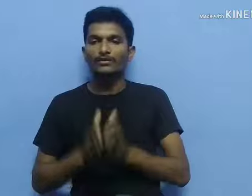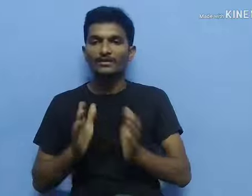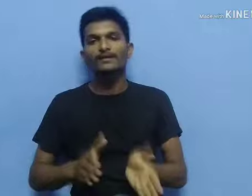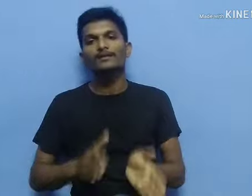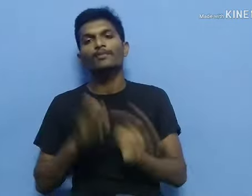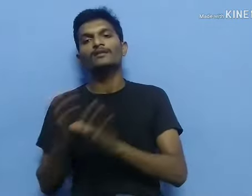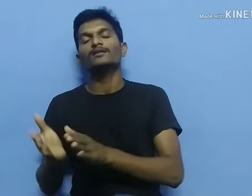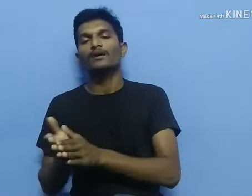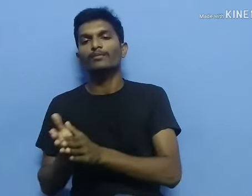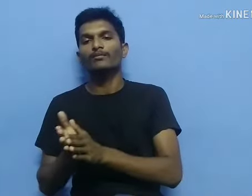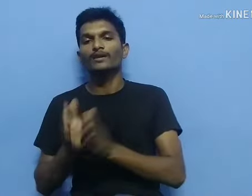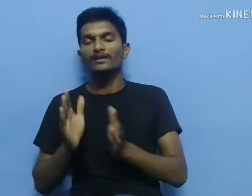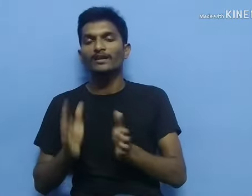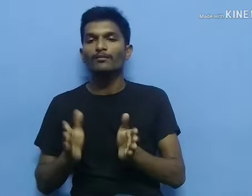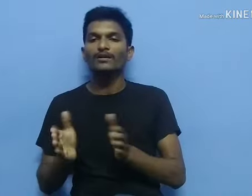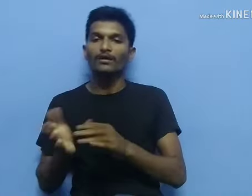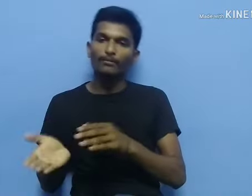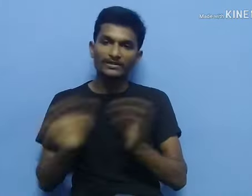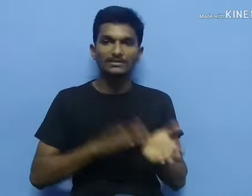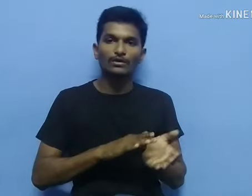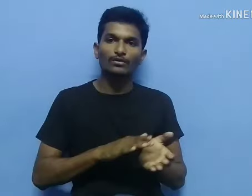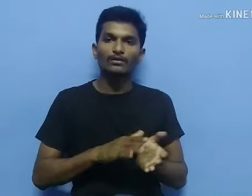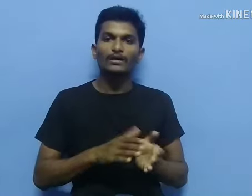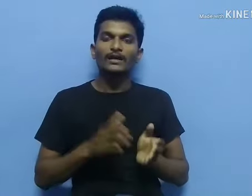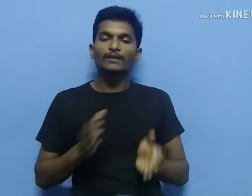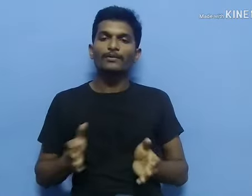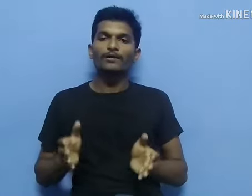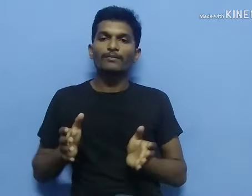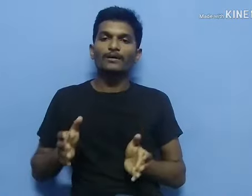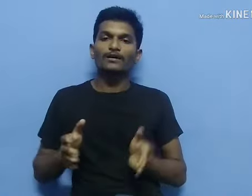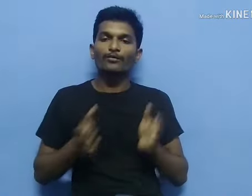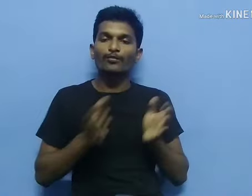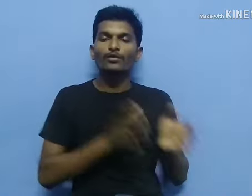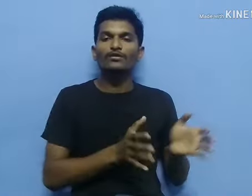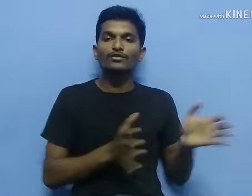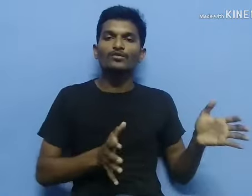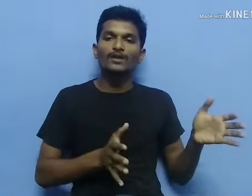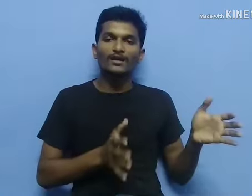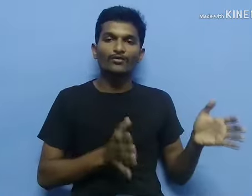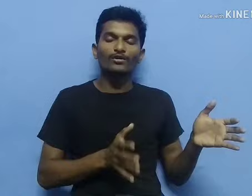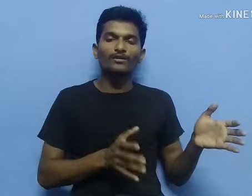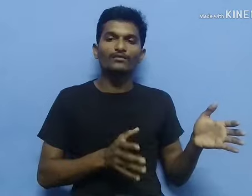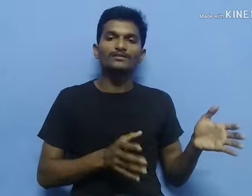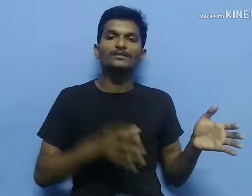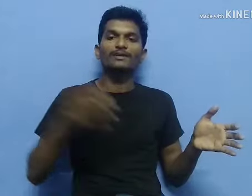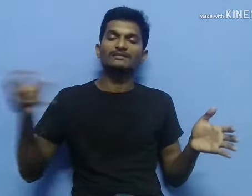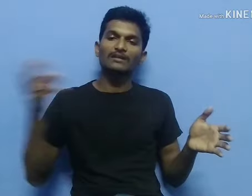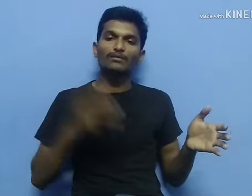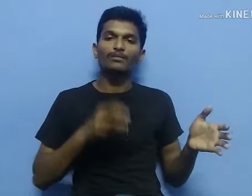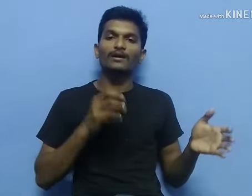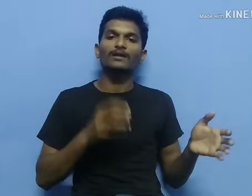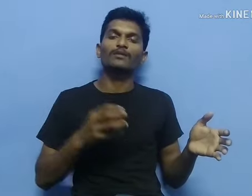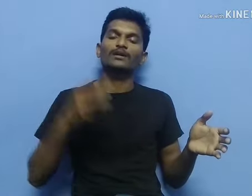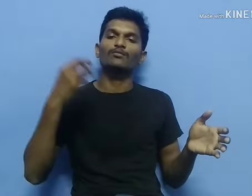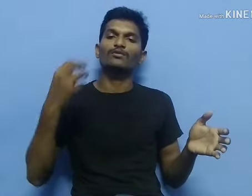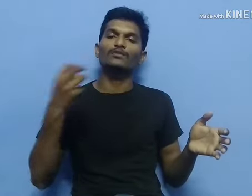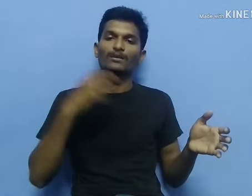இது பார்த்ததுக்கு அப்புறமே இதே மாதிரிதான் பசங்களுக்கும், இப்போ பொண்ணுங்க வந்து குண்டா இருக்க பொண்ணுங்க வந்து பசங்க நம்மளை பார்க்க மாட்டாங்க, நம்மளுக்கு வந்து நம்மளை